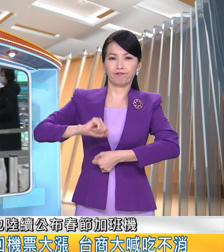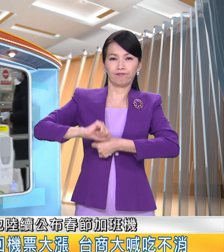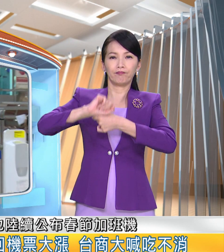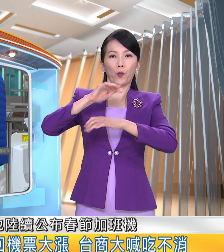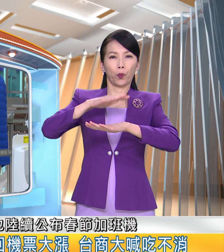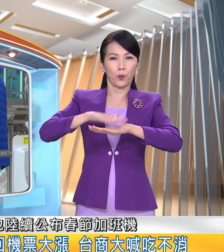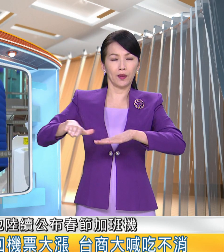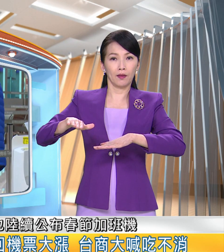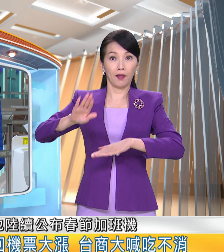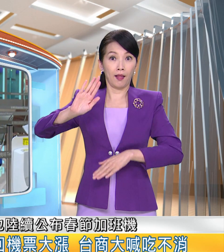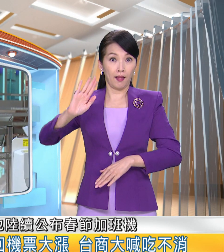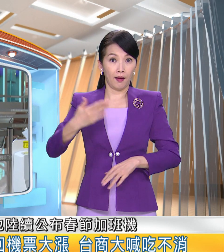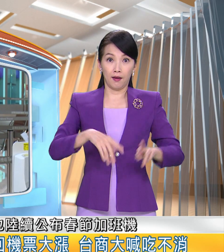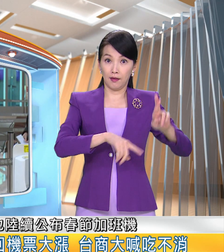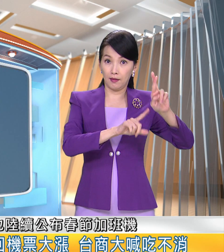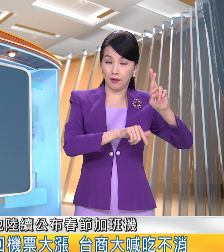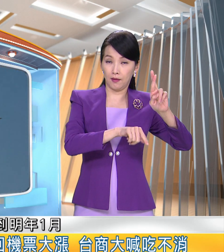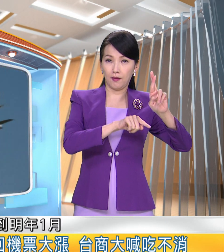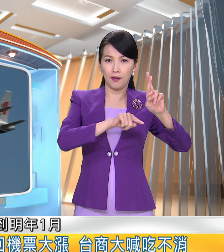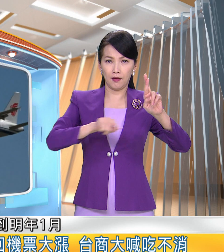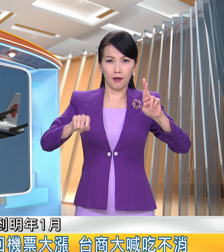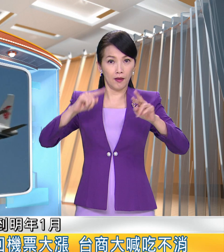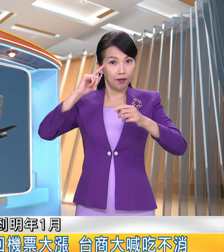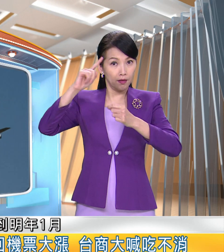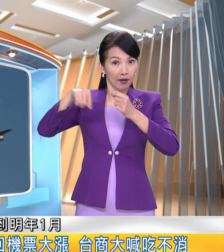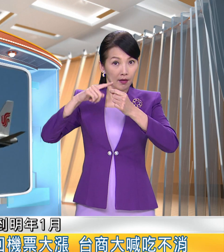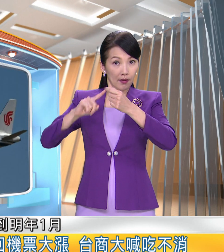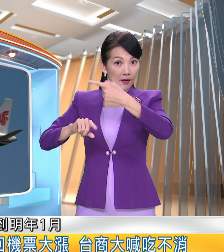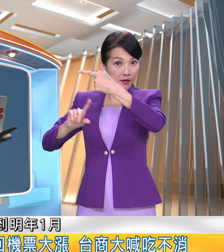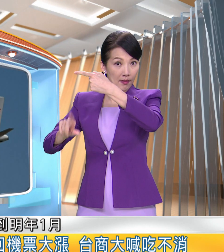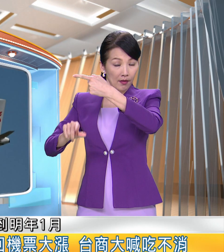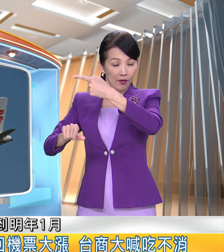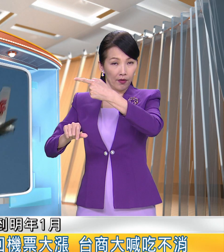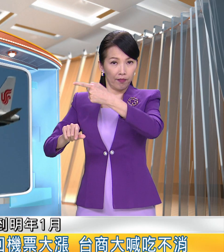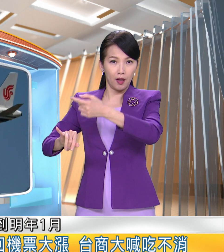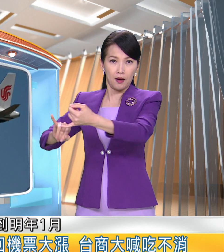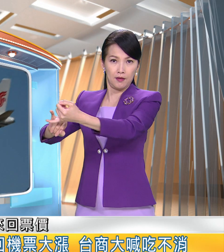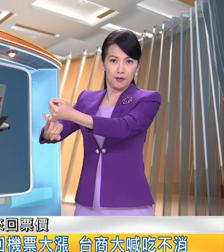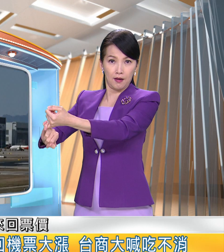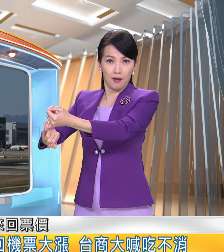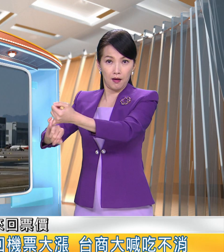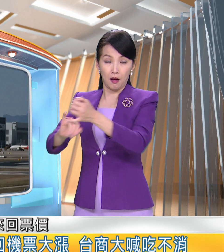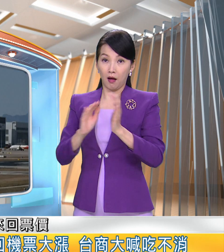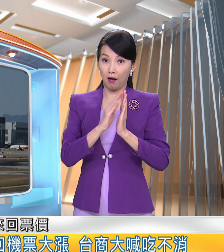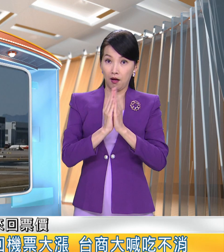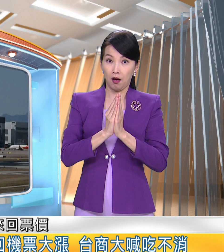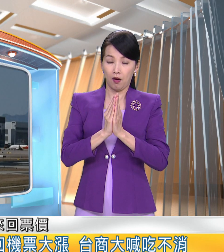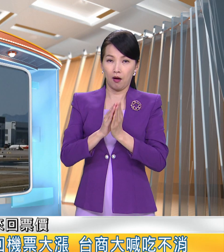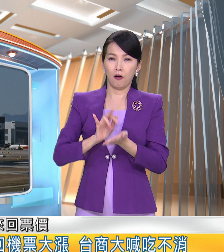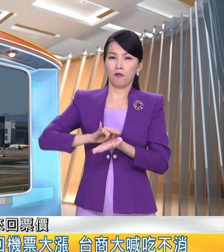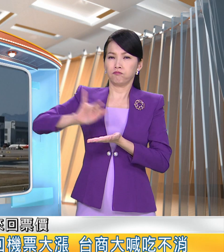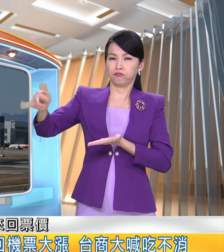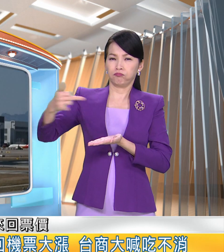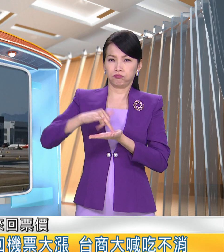机。不过目前十二月到明年一月，上海往返桃园来回票